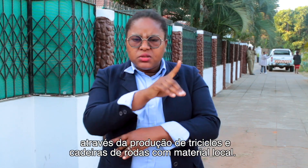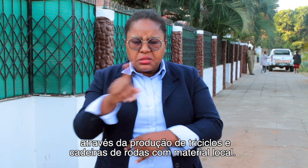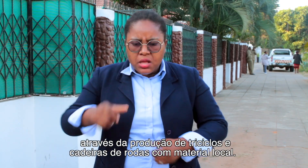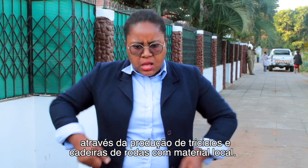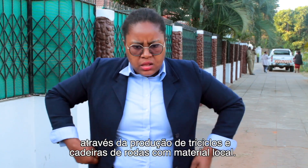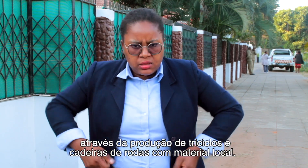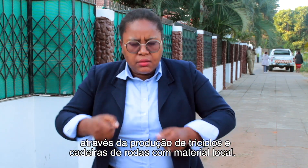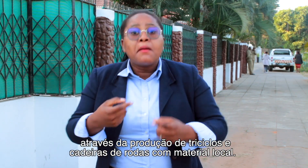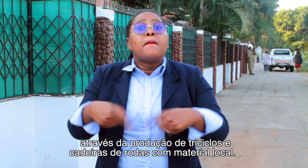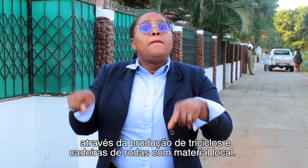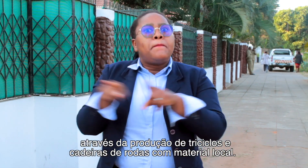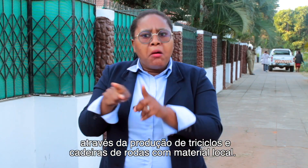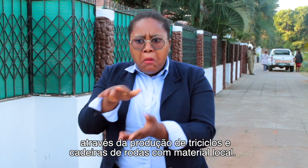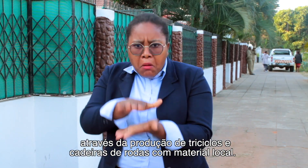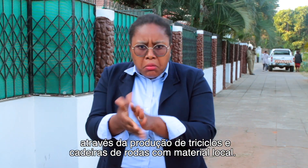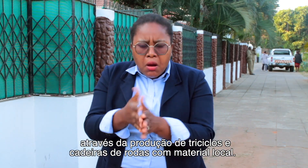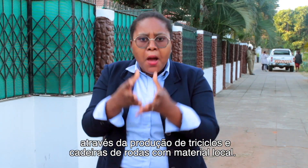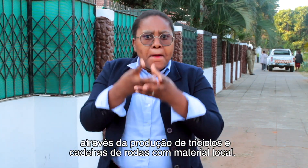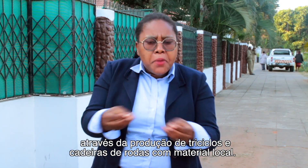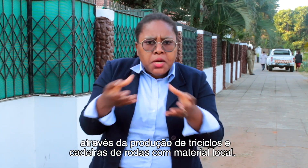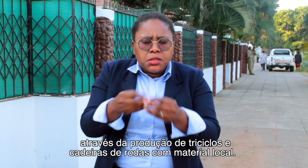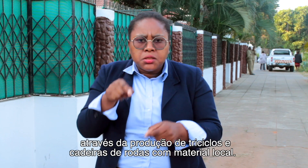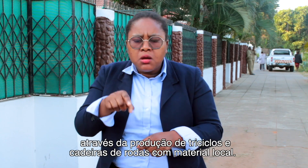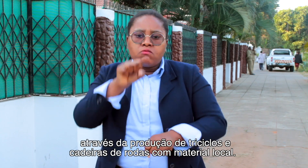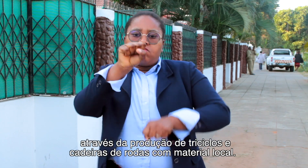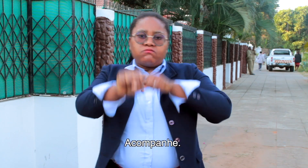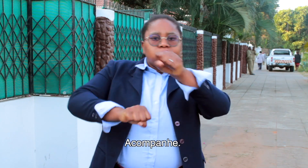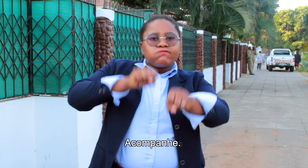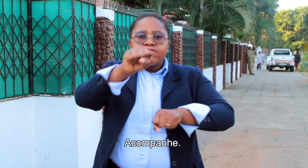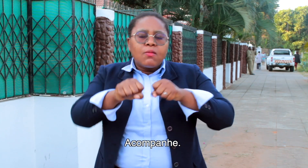de triciclos e cadeiras de rodas com material local acompanha